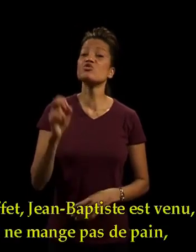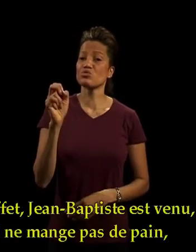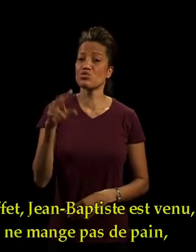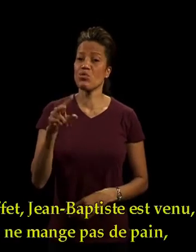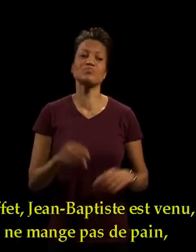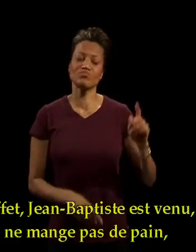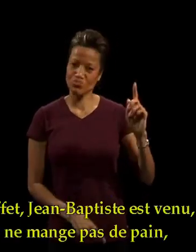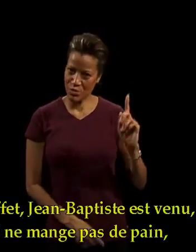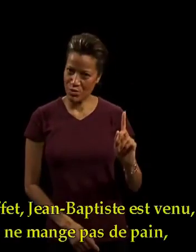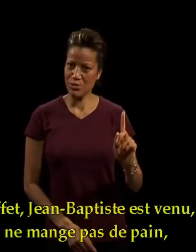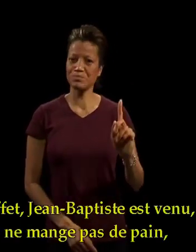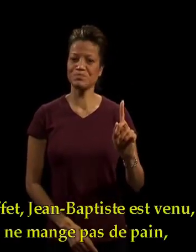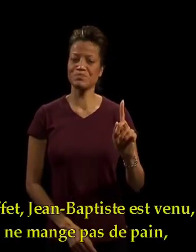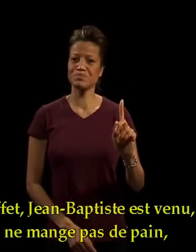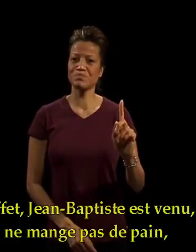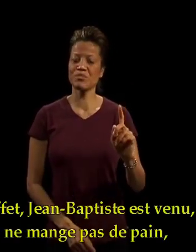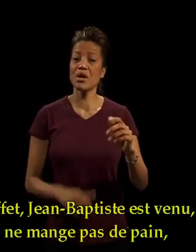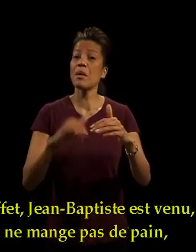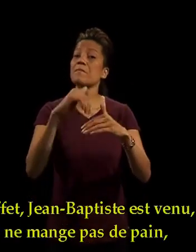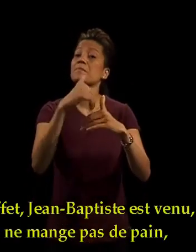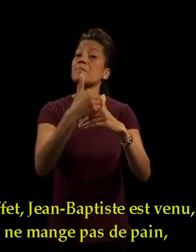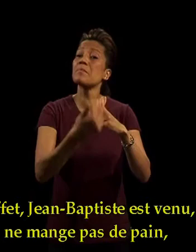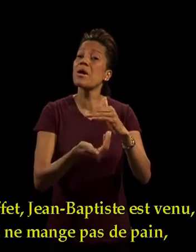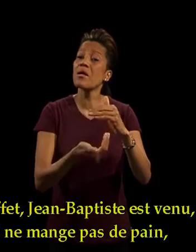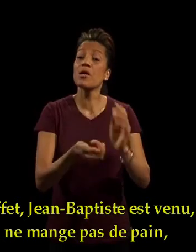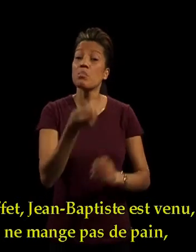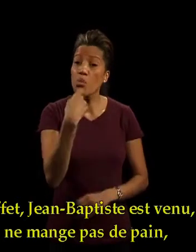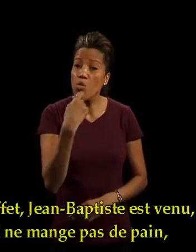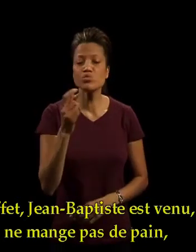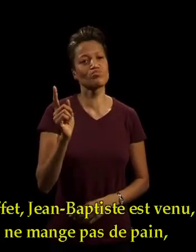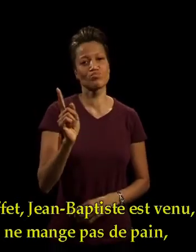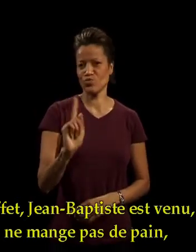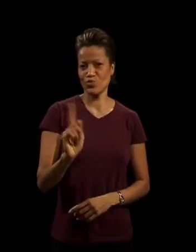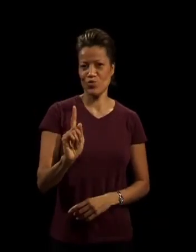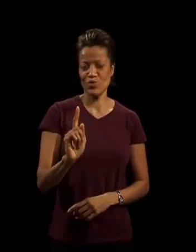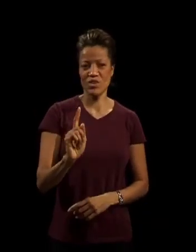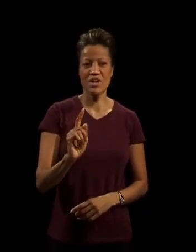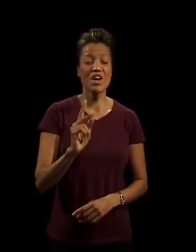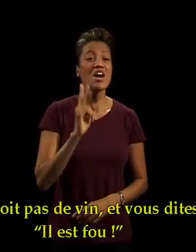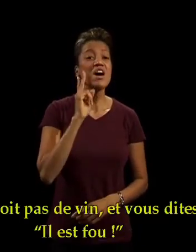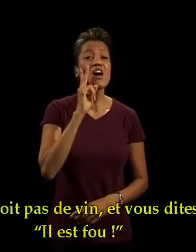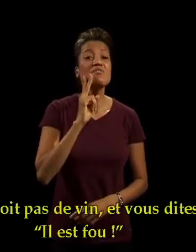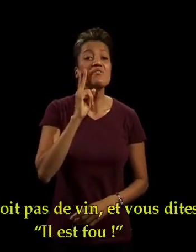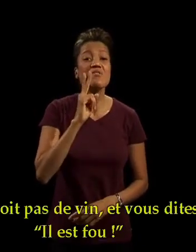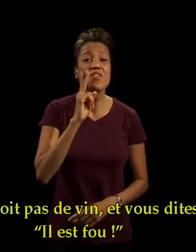En effet, Jean-Baptiste est venu. Il ne mange pas de pain, il ne boit pas de vin.